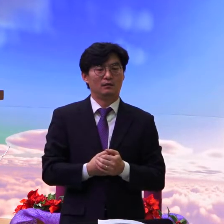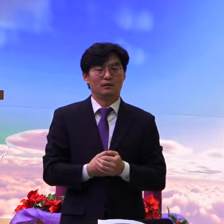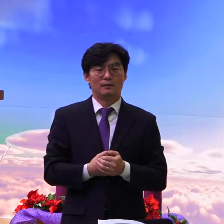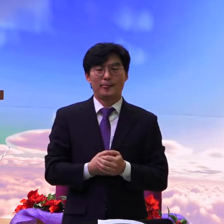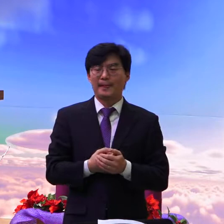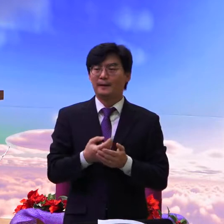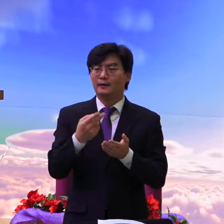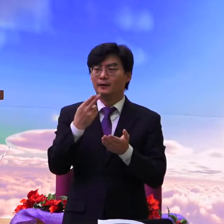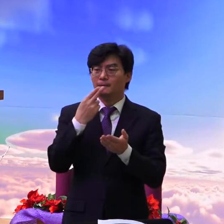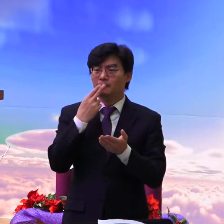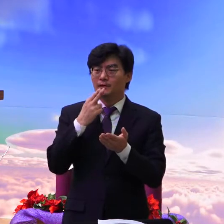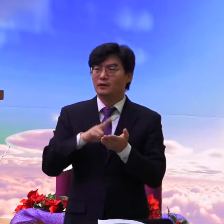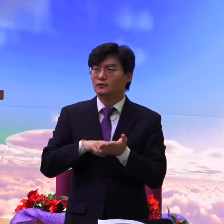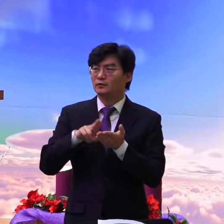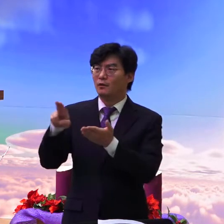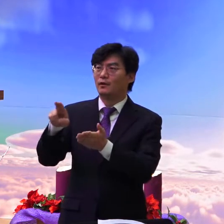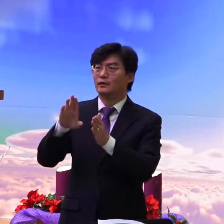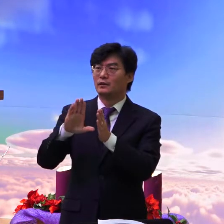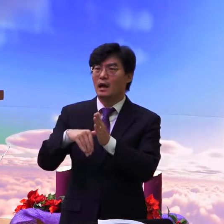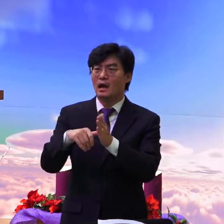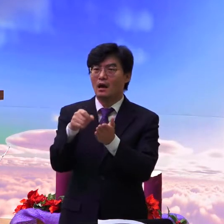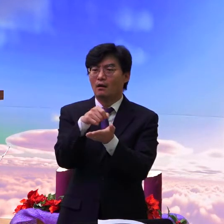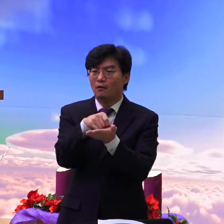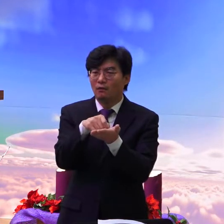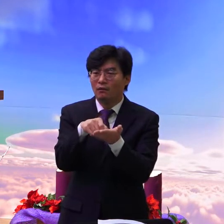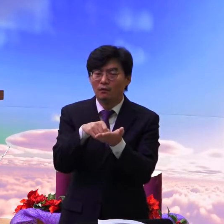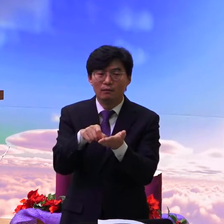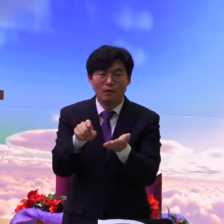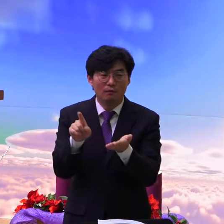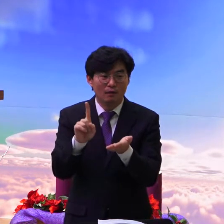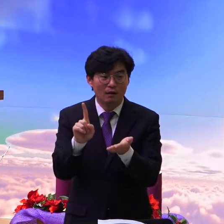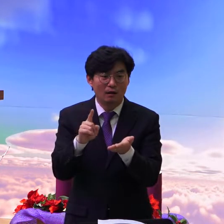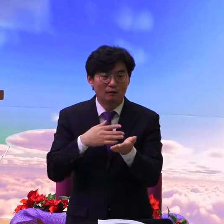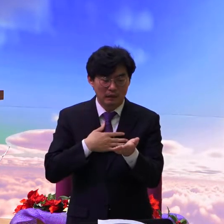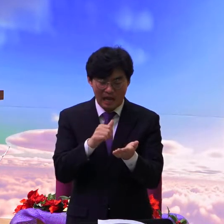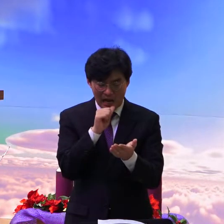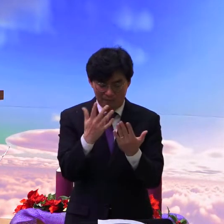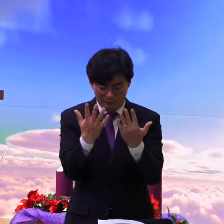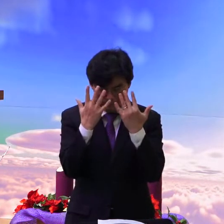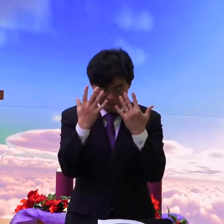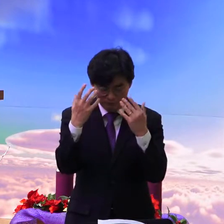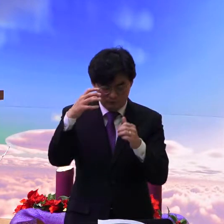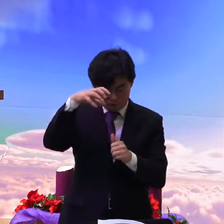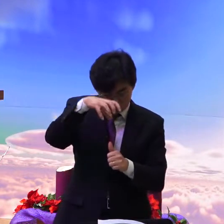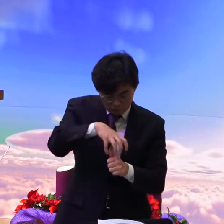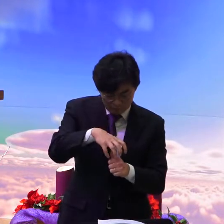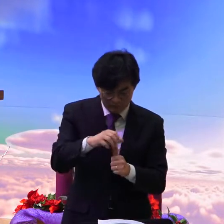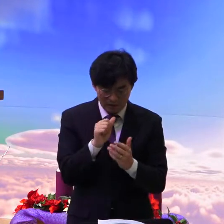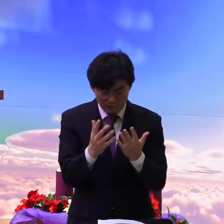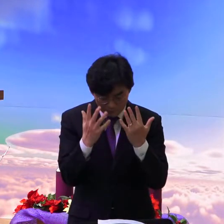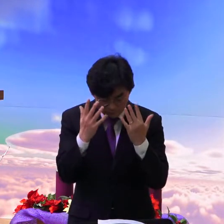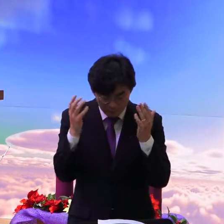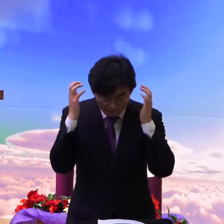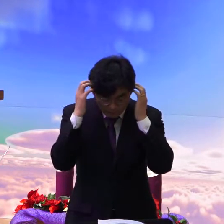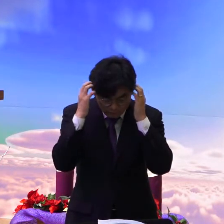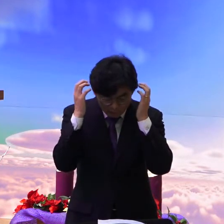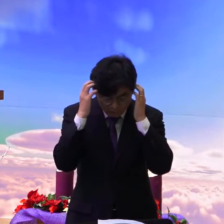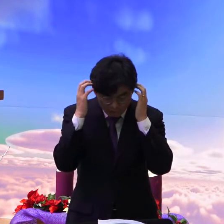이 에베소서가 정말 감옥에서 쓴 편지가 맞는가 하는 생각을, 그런 의구심을 가질 정도로